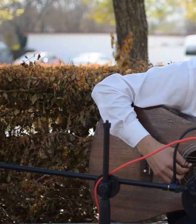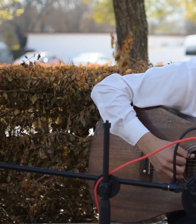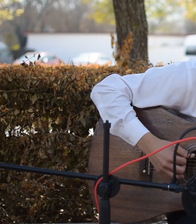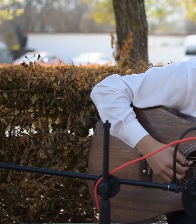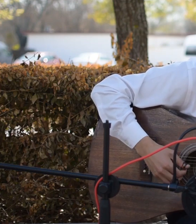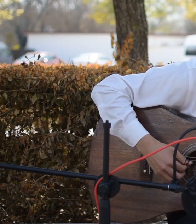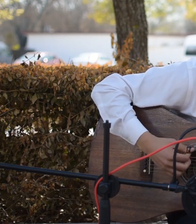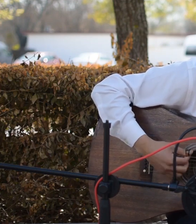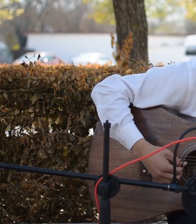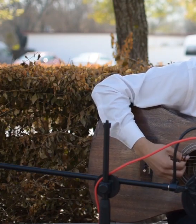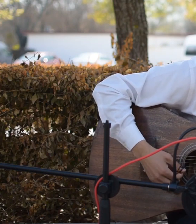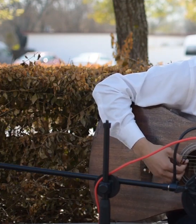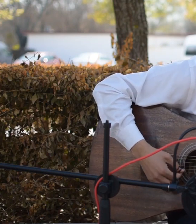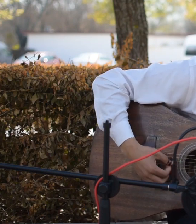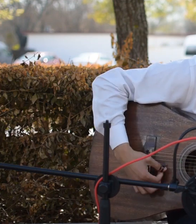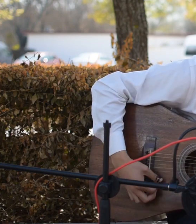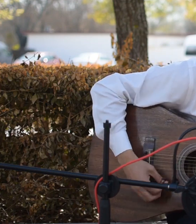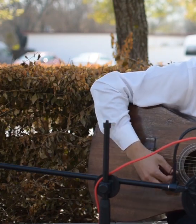i